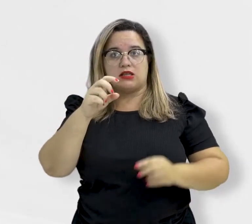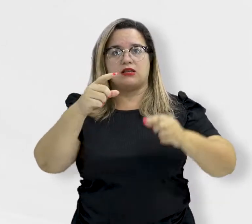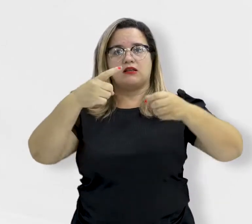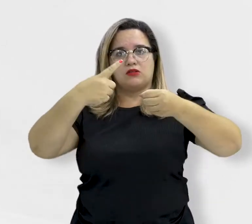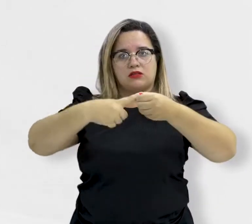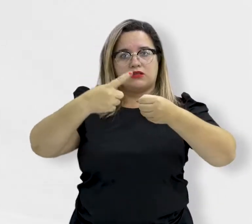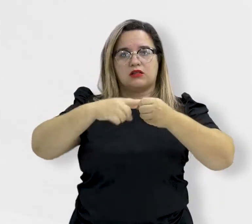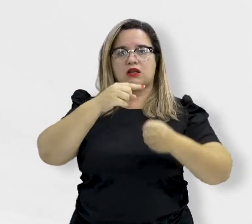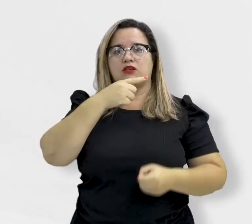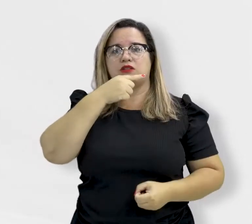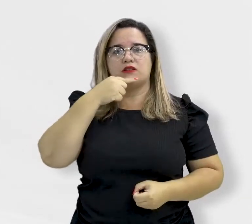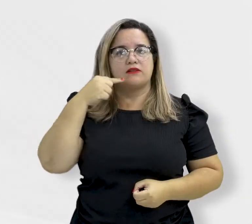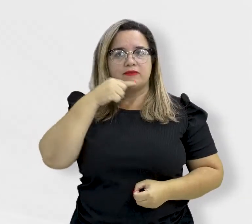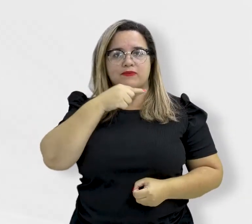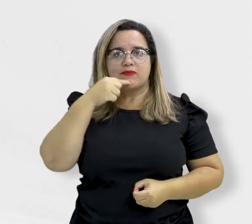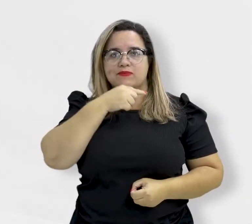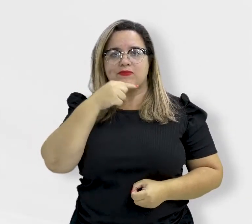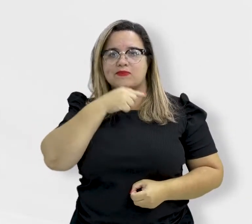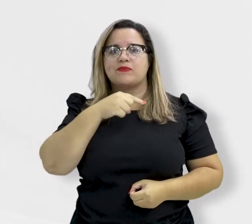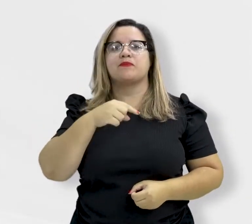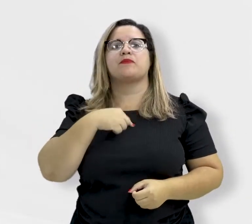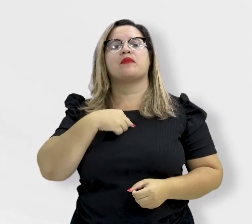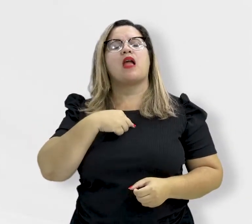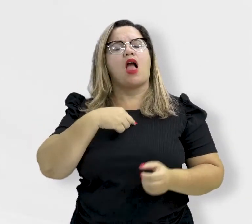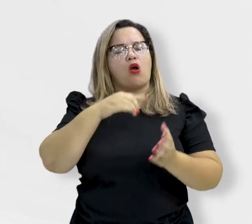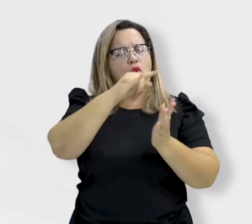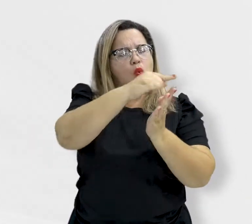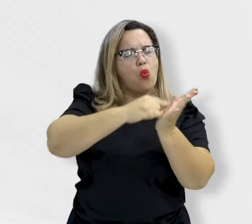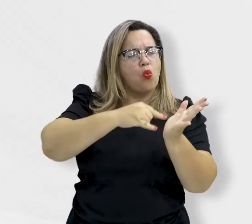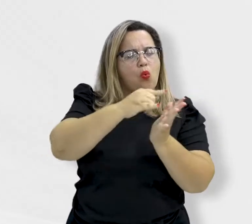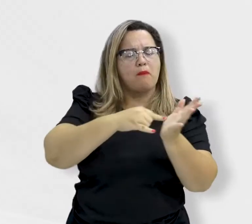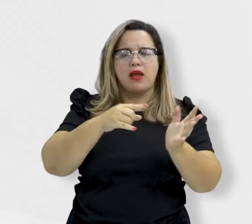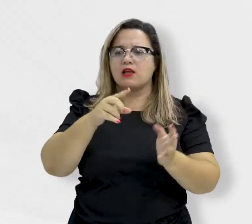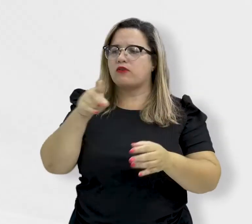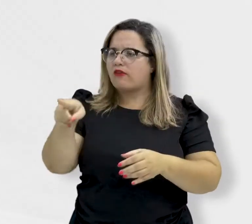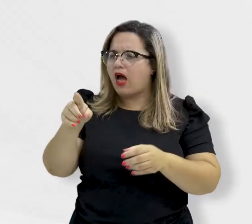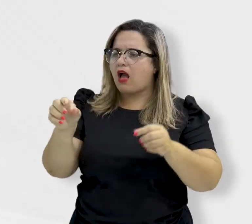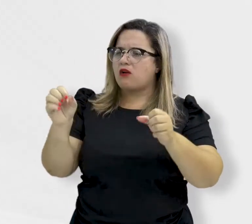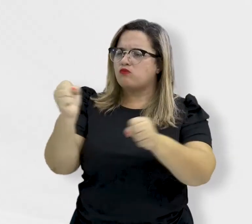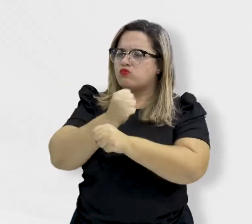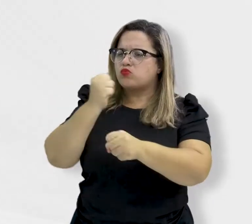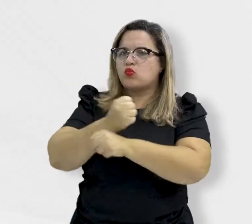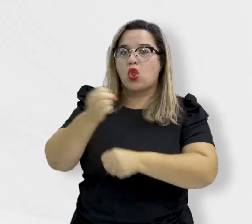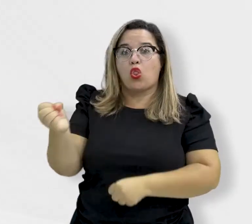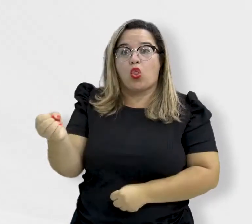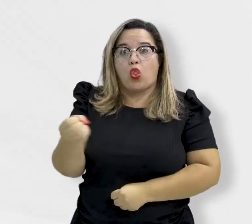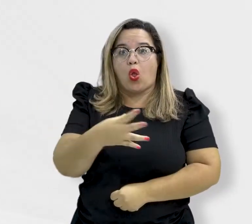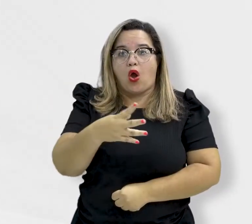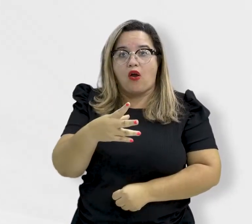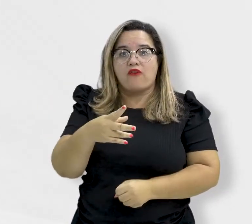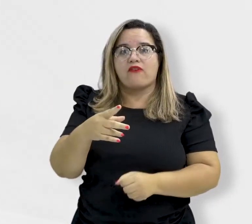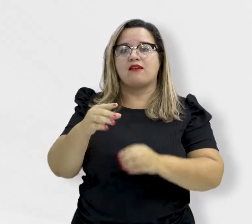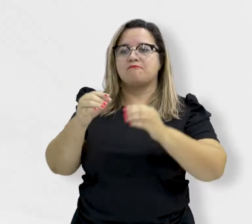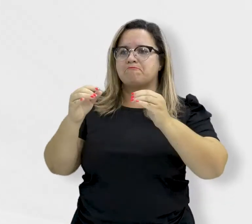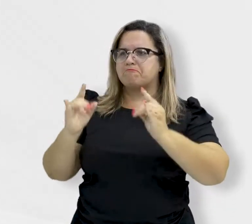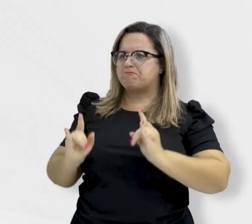quilômetros da capital, a ordem de serviço para a construção da nova sede da Promotoria de Justiça na cidade. O novo prédio